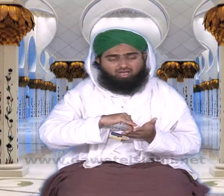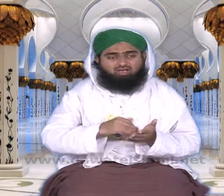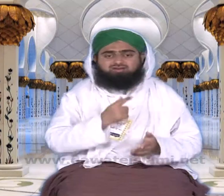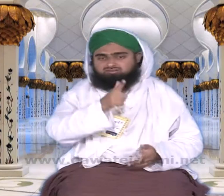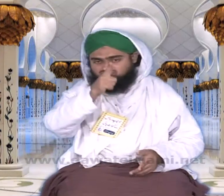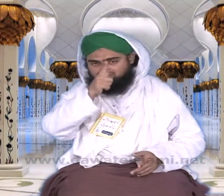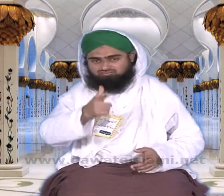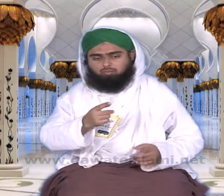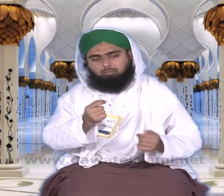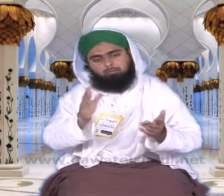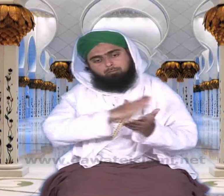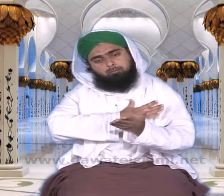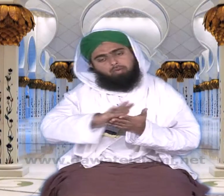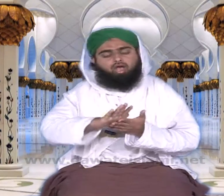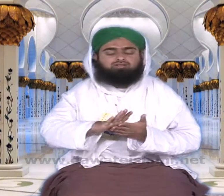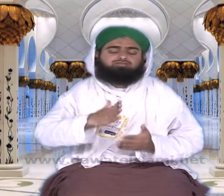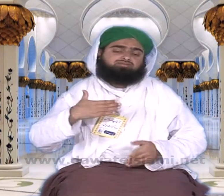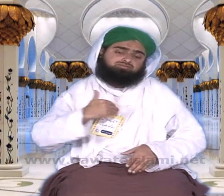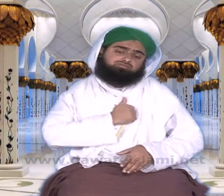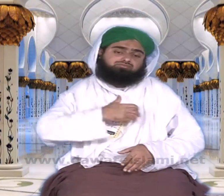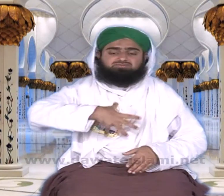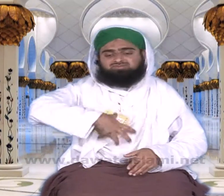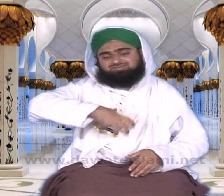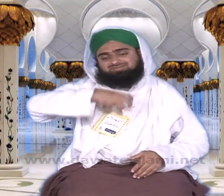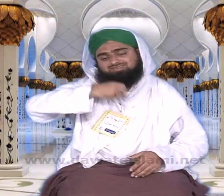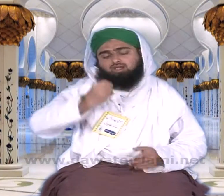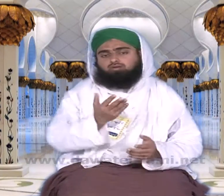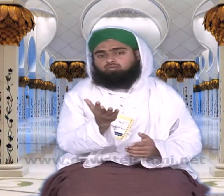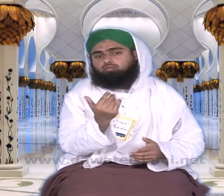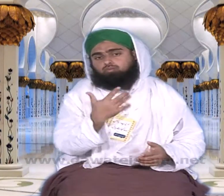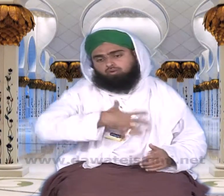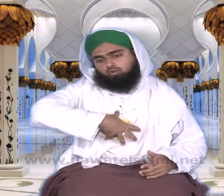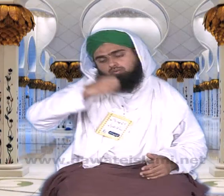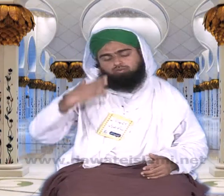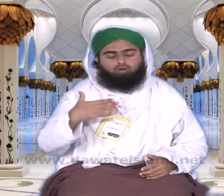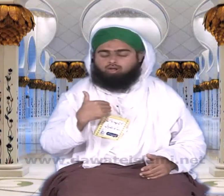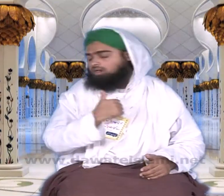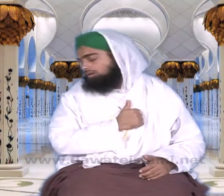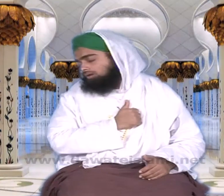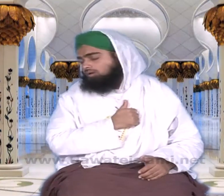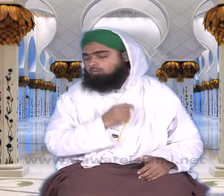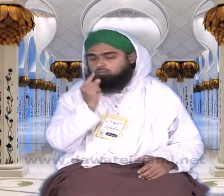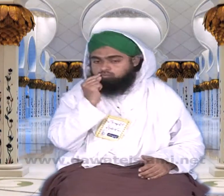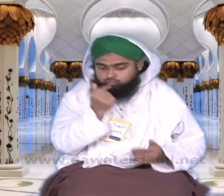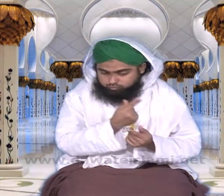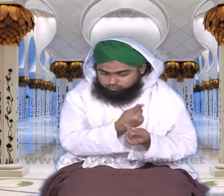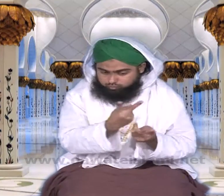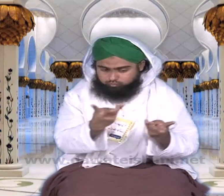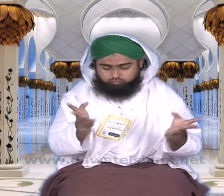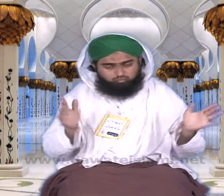سیٹھ جی جان واپس کیجئے اور قرآن پڑ گیا لوگ جمع ہوگئے